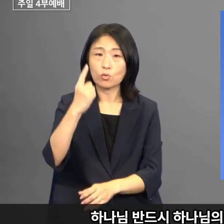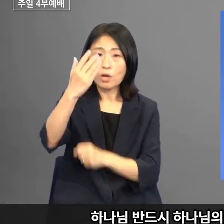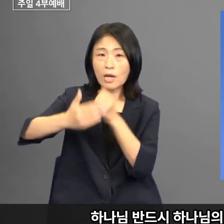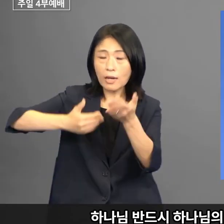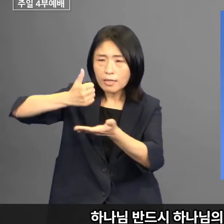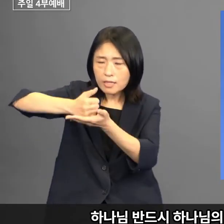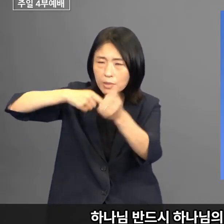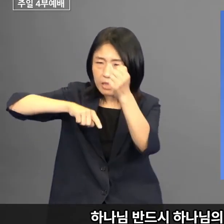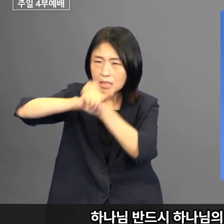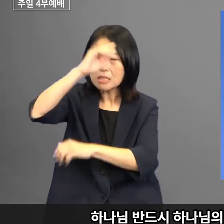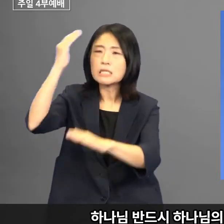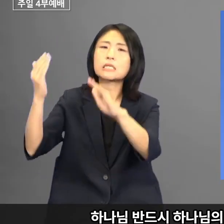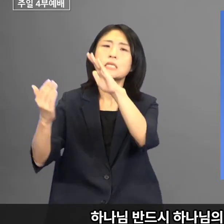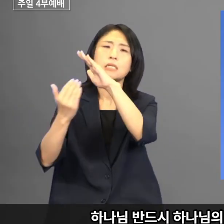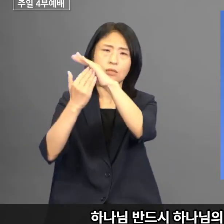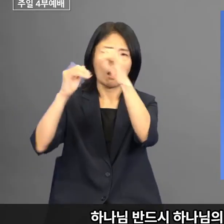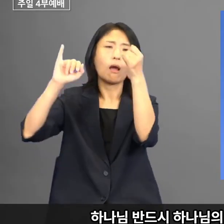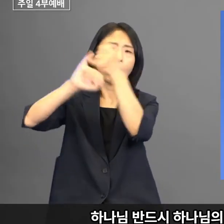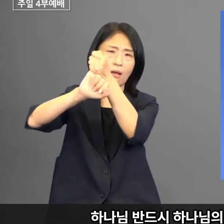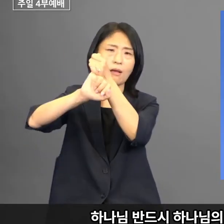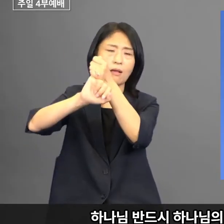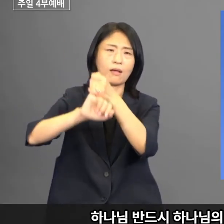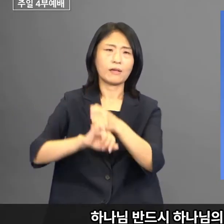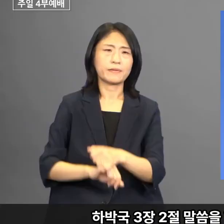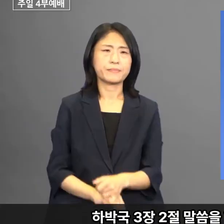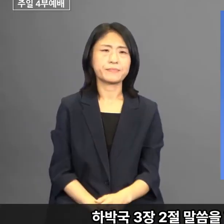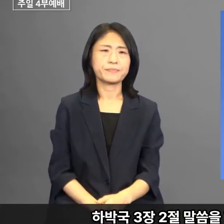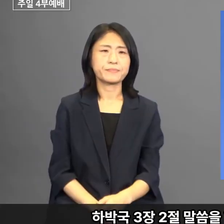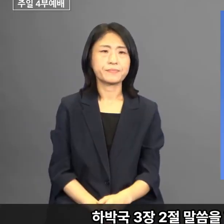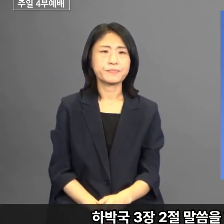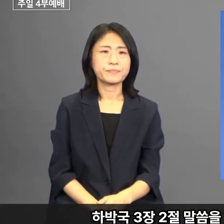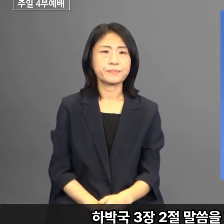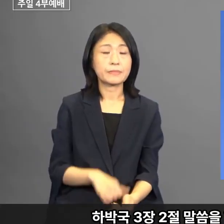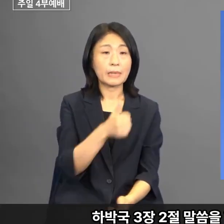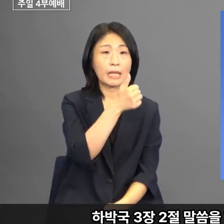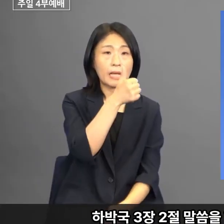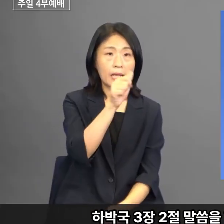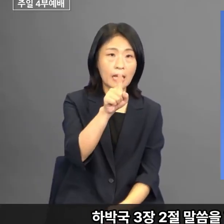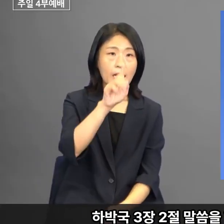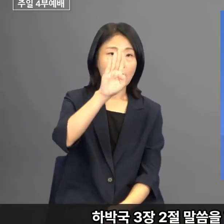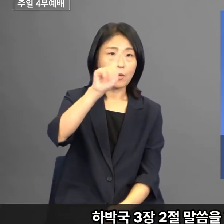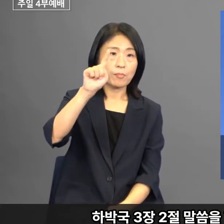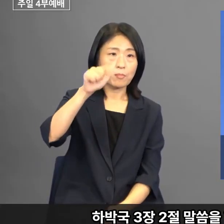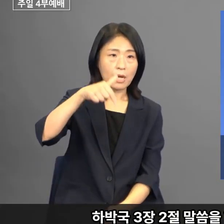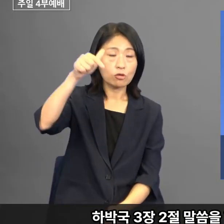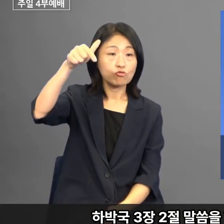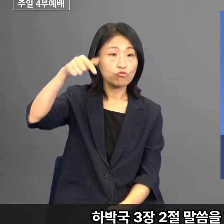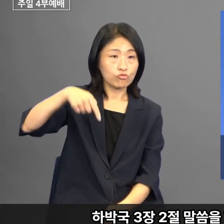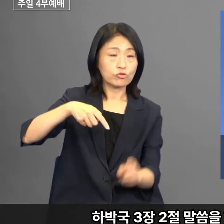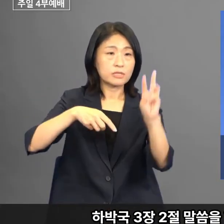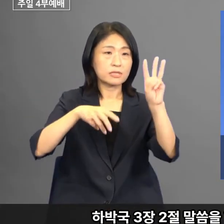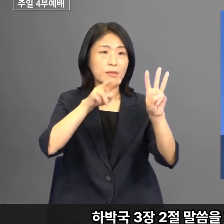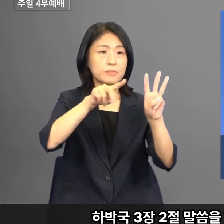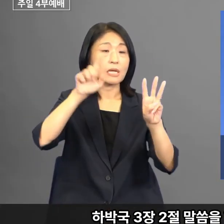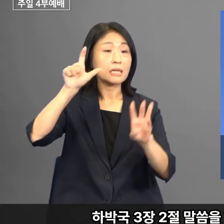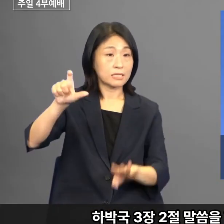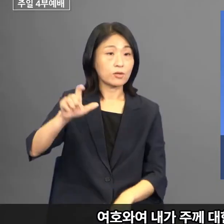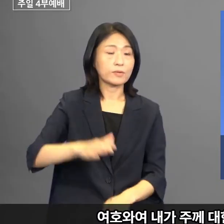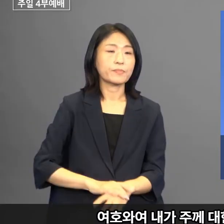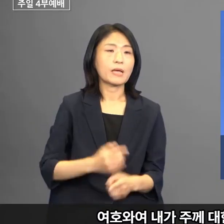하나님의 뜻을 이루실 줄로 믿습니다. 하박국 3장 2절 말씀을 우리 함께 읽어보겠습니다.